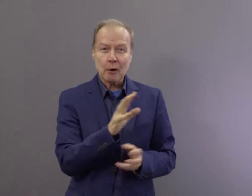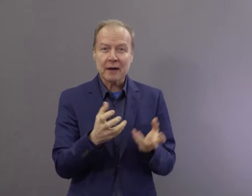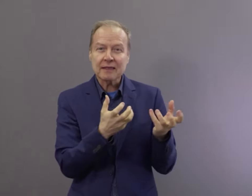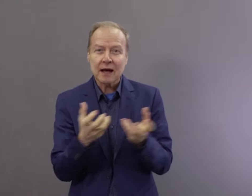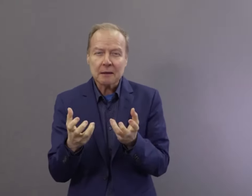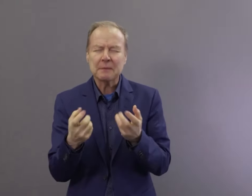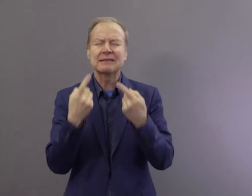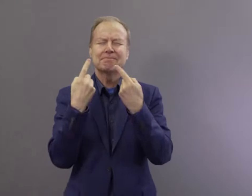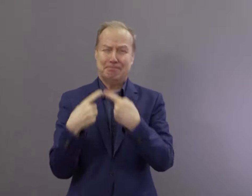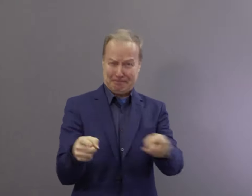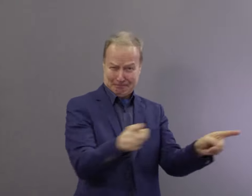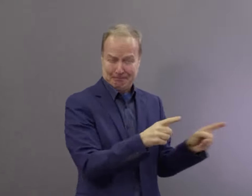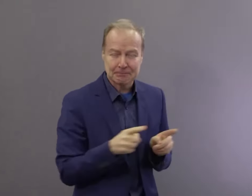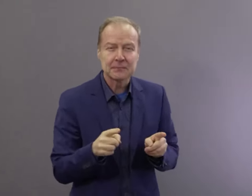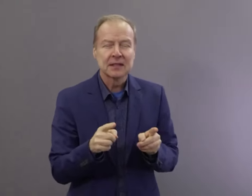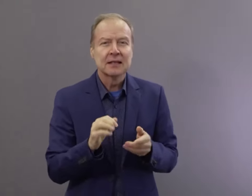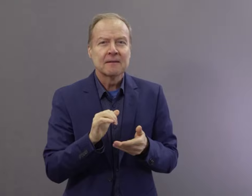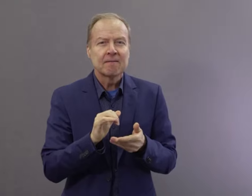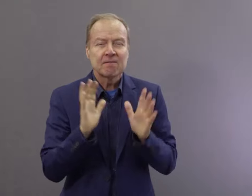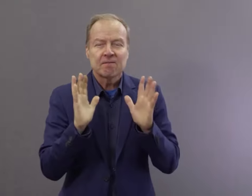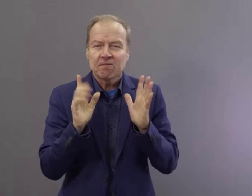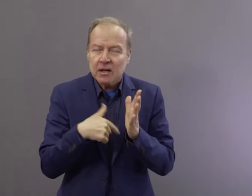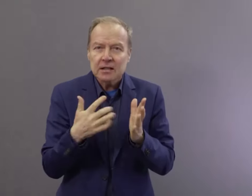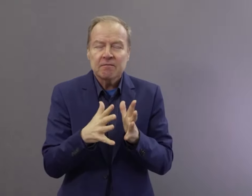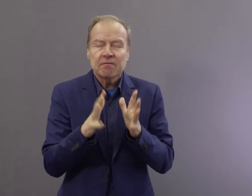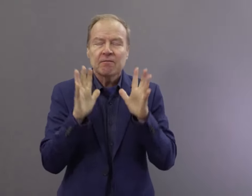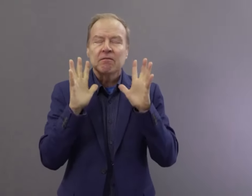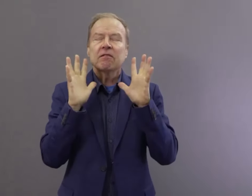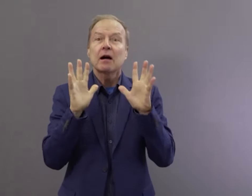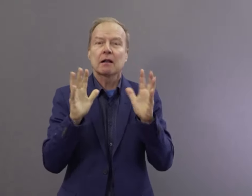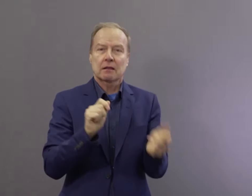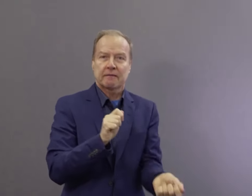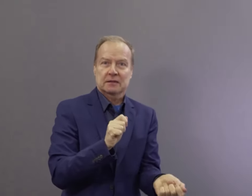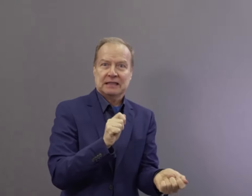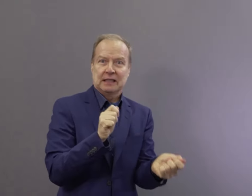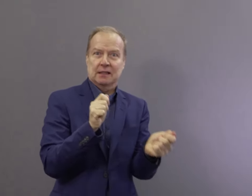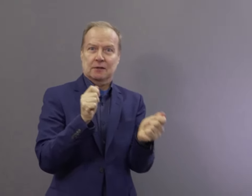täytyy käydä ehkä tarkempaa analyysiä läpi erilaisten